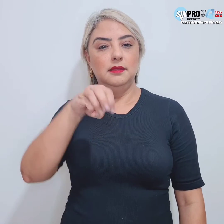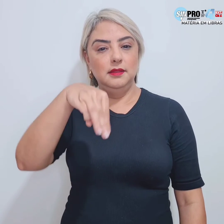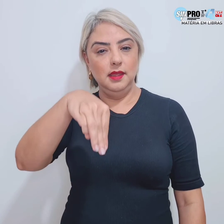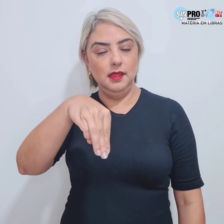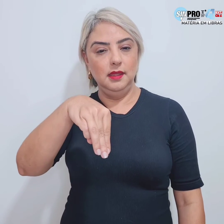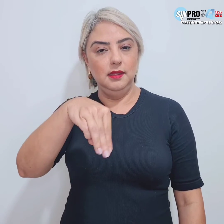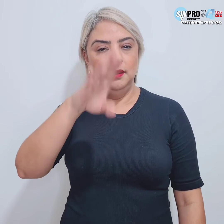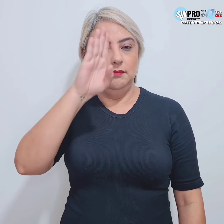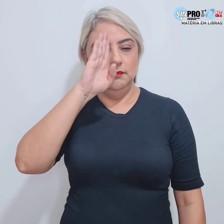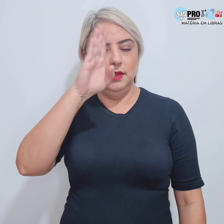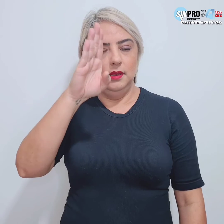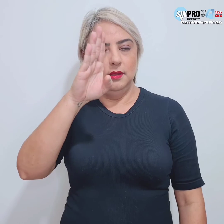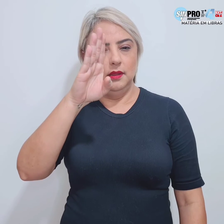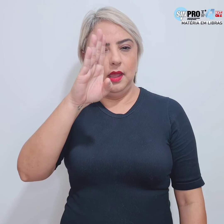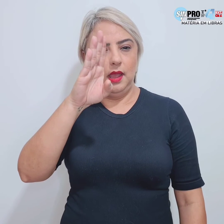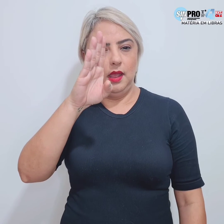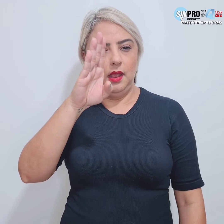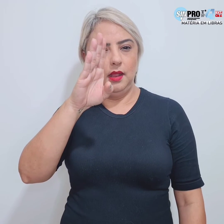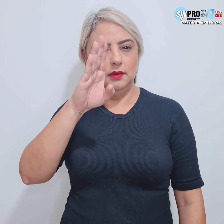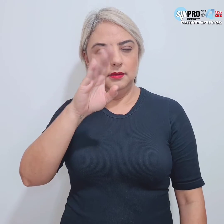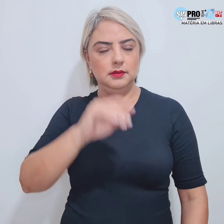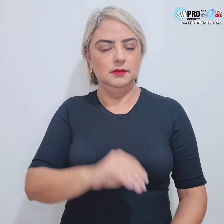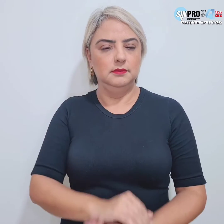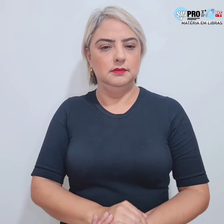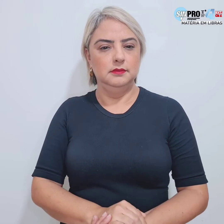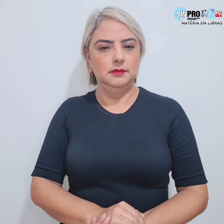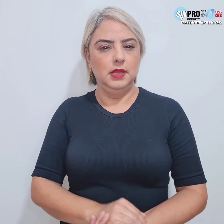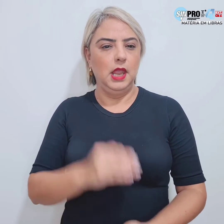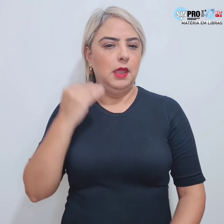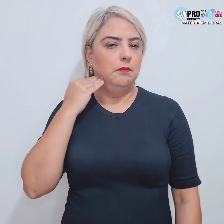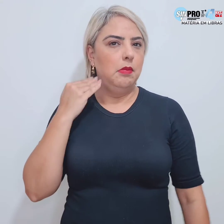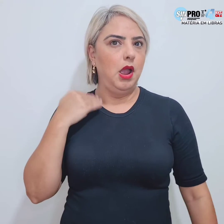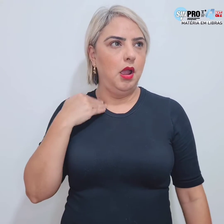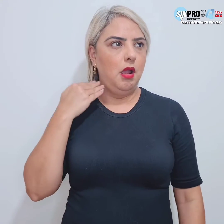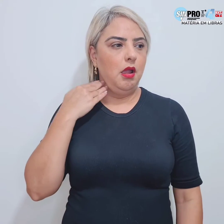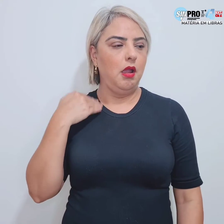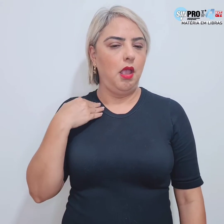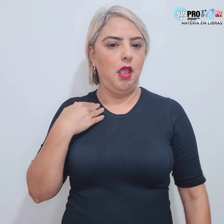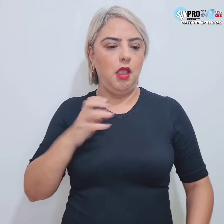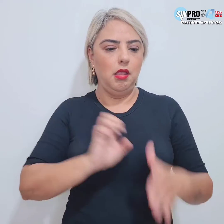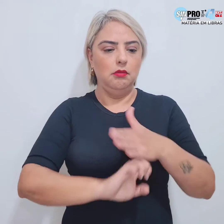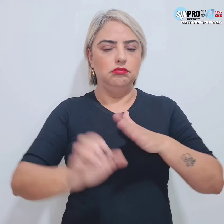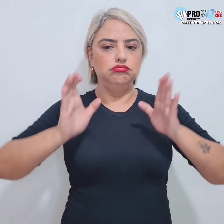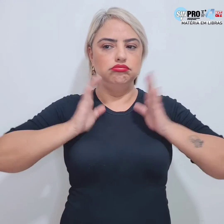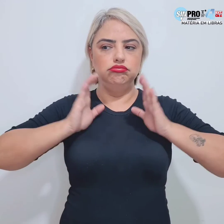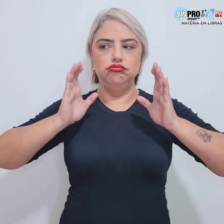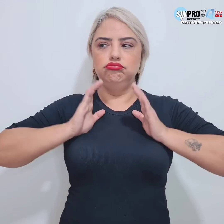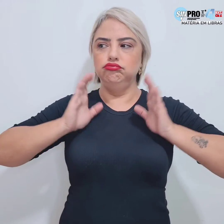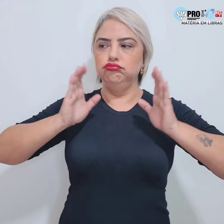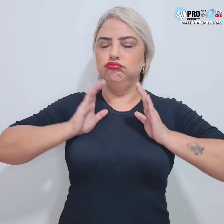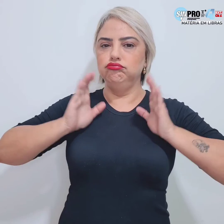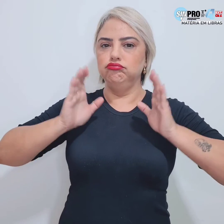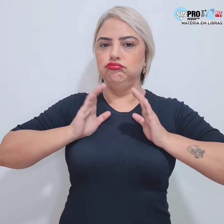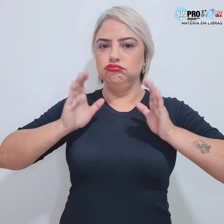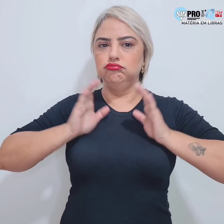Militares Antinacionalistas, Banqueiros, Empresários da Classe Rica Nacional